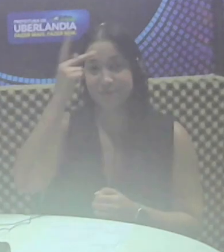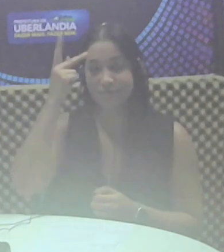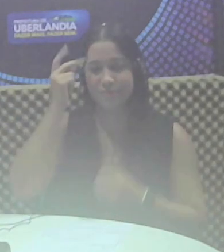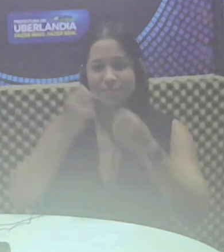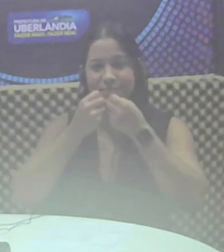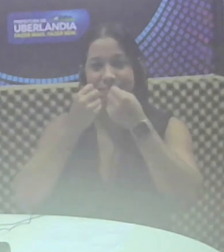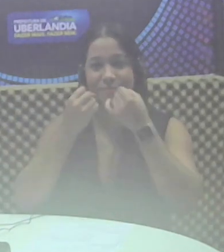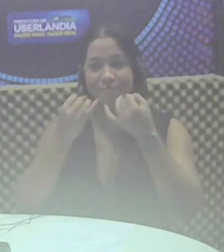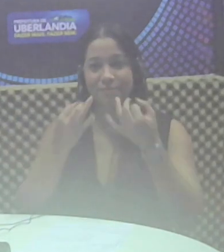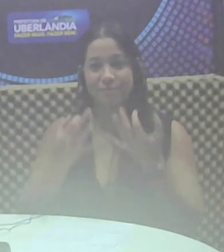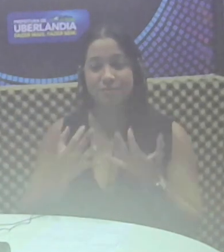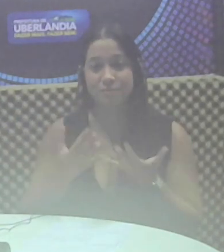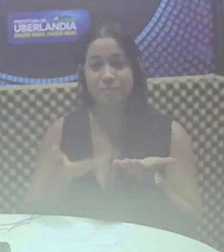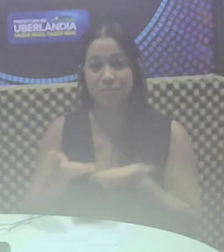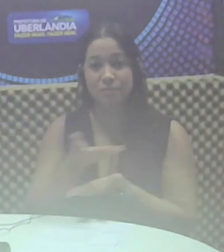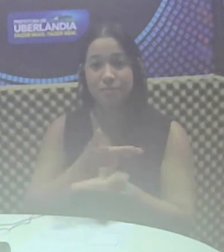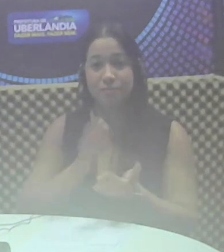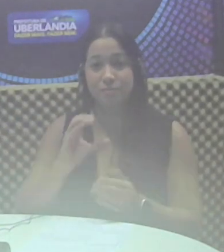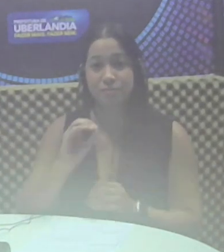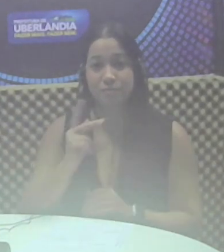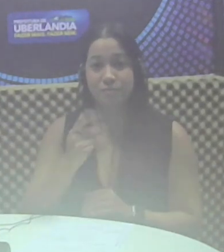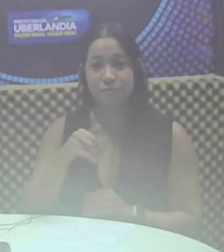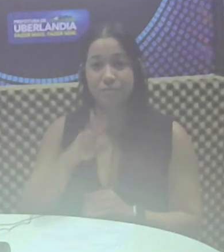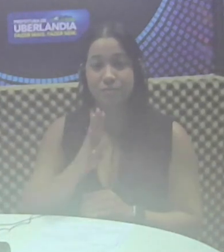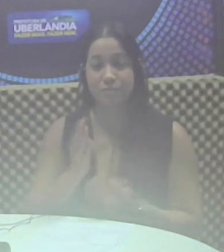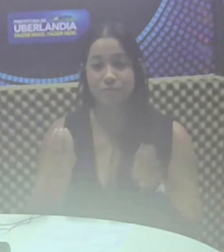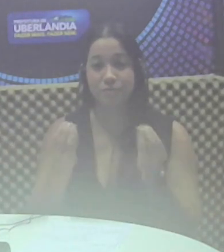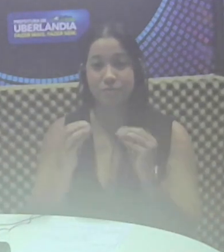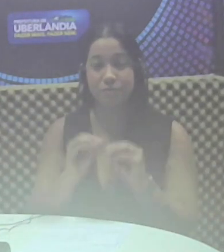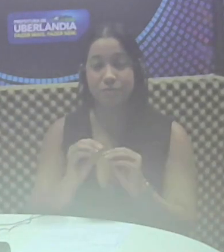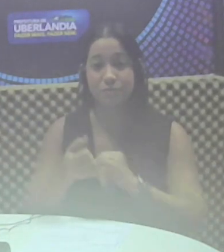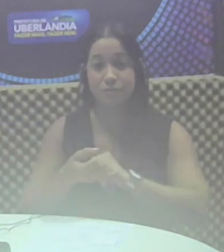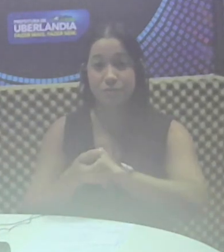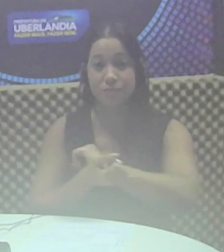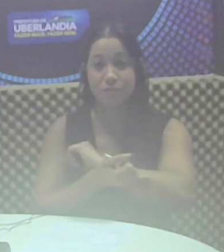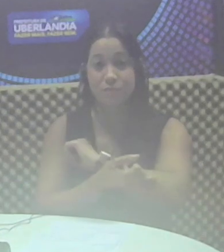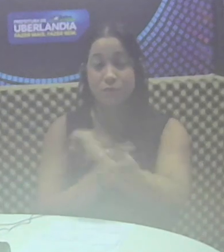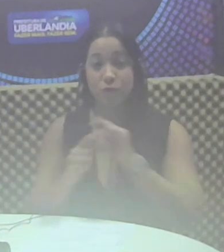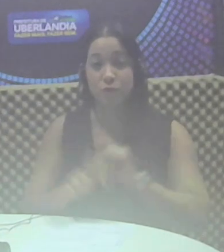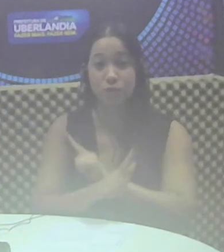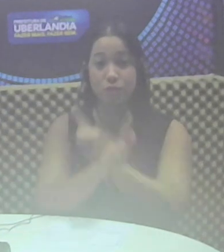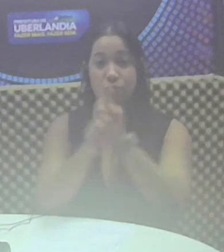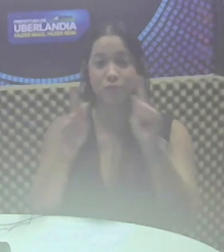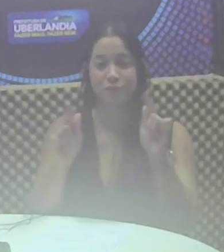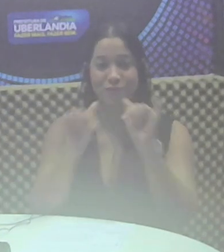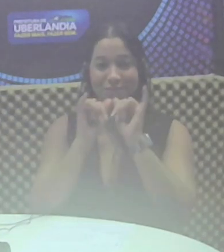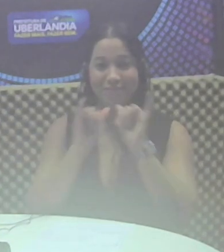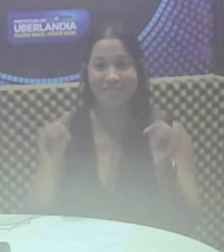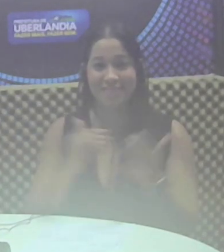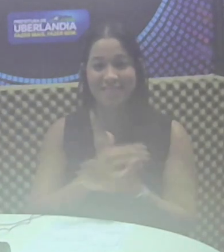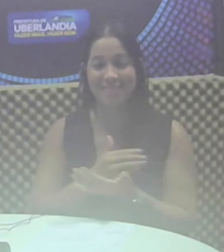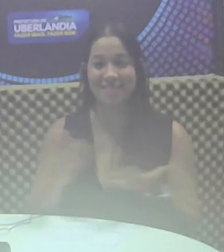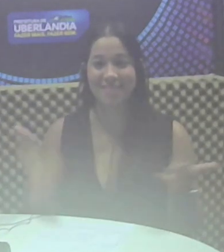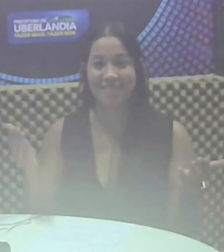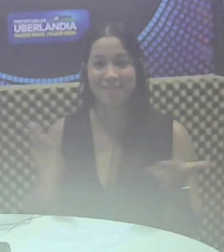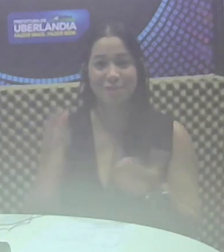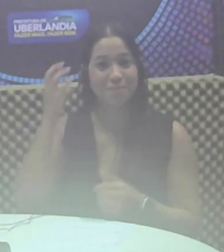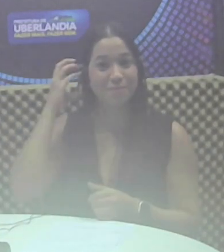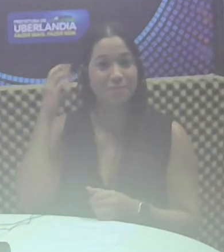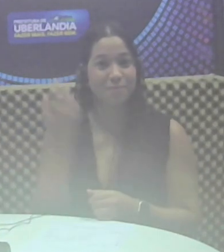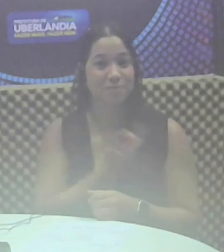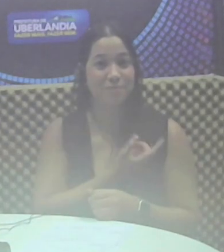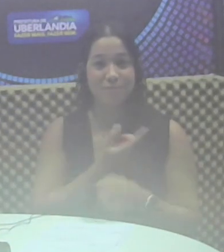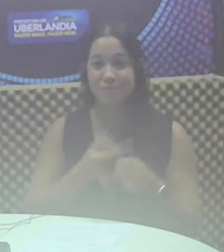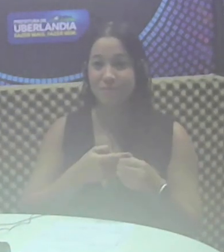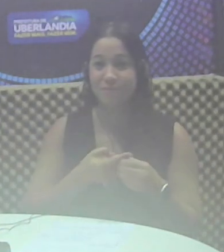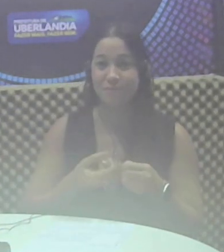sobre o convênio junto à Coab para a implantação de infraestrutura no Glória. Essas e outras notícias a partir de agora na Rádio